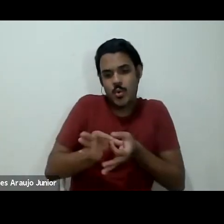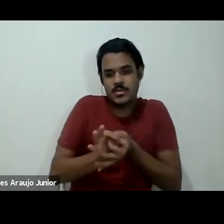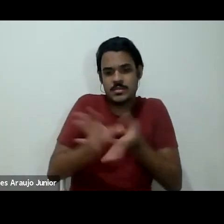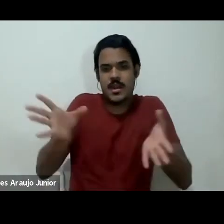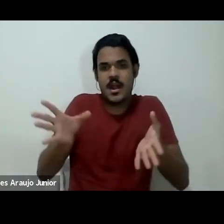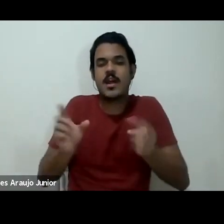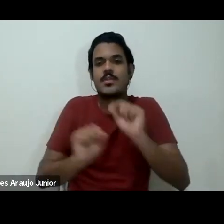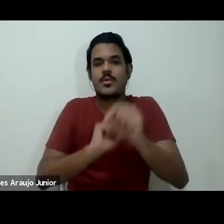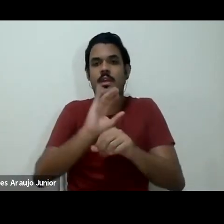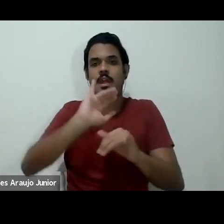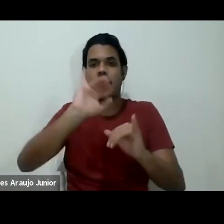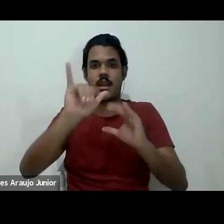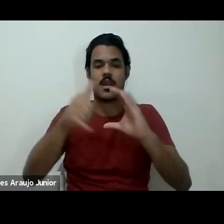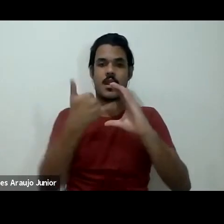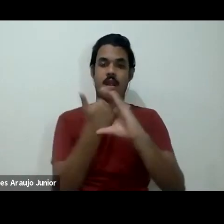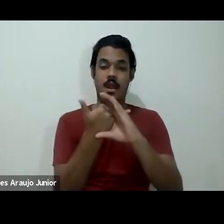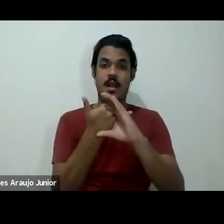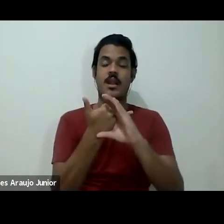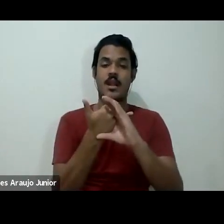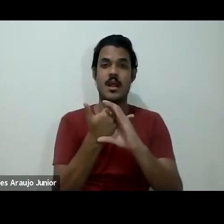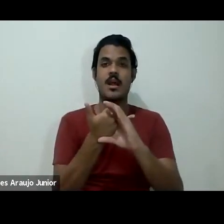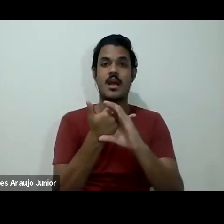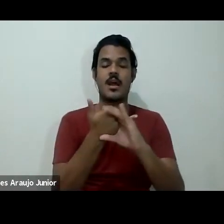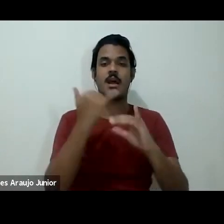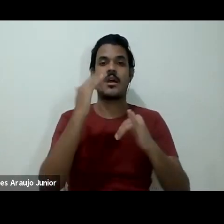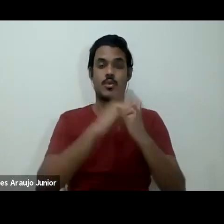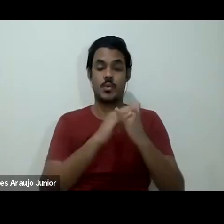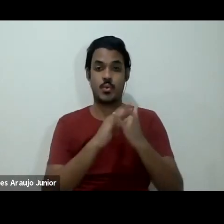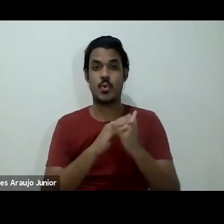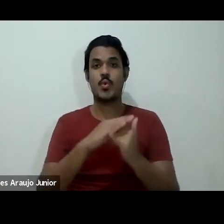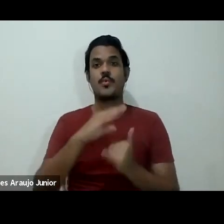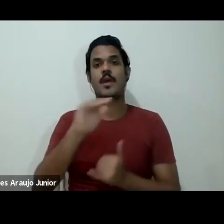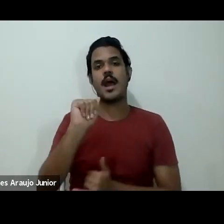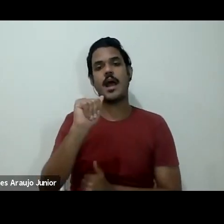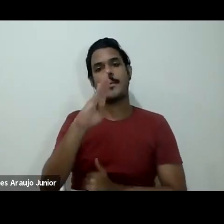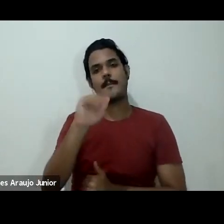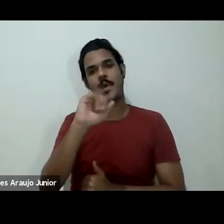Terreiro, Abassada Deus Oxum de Dejami, está lá também